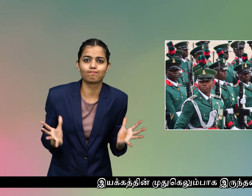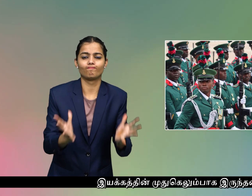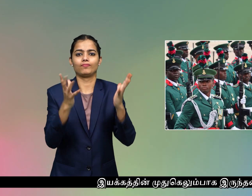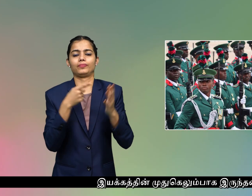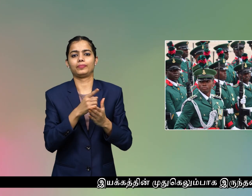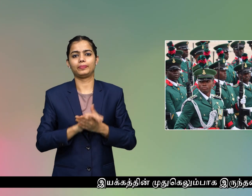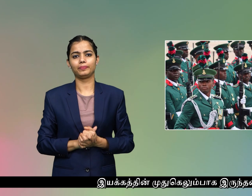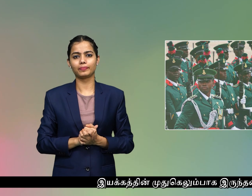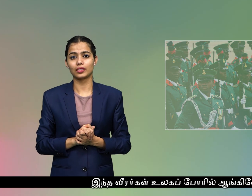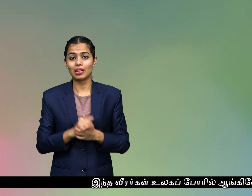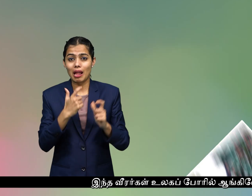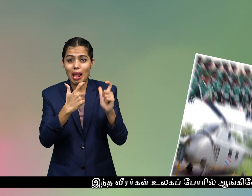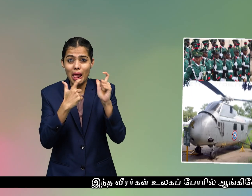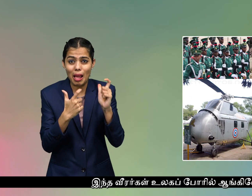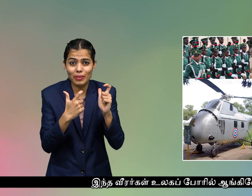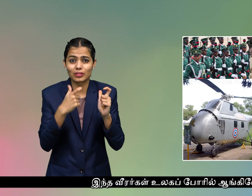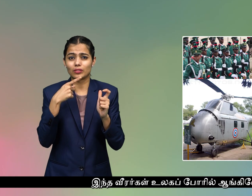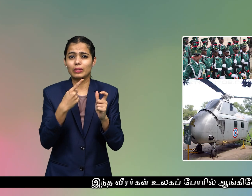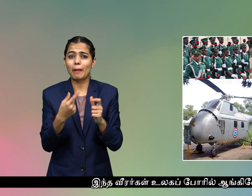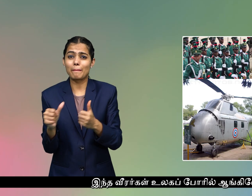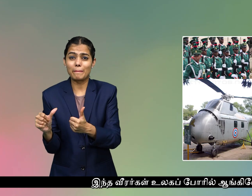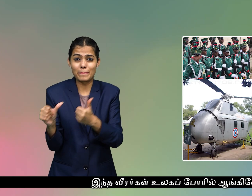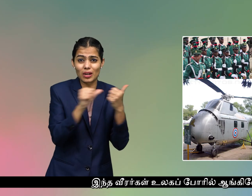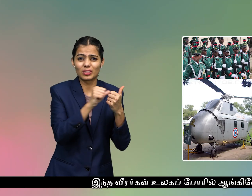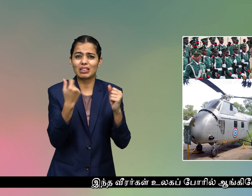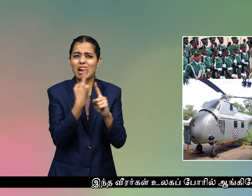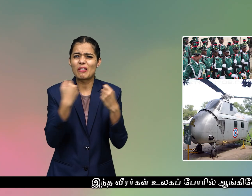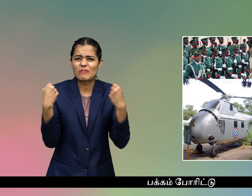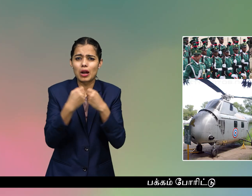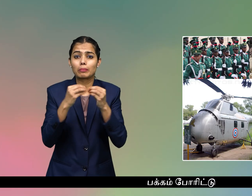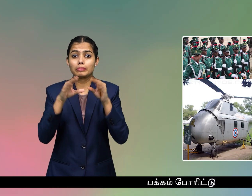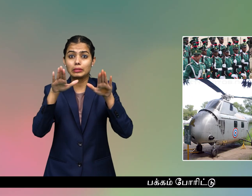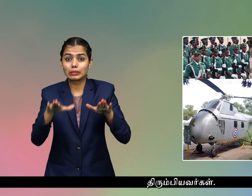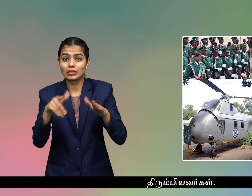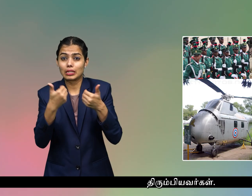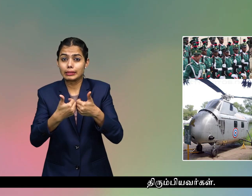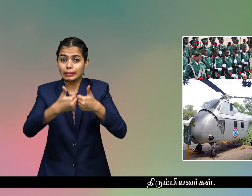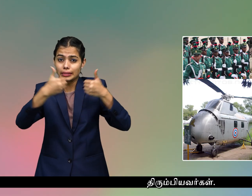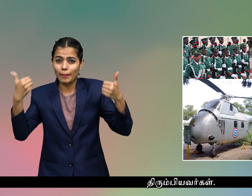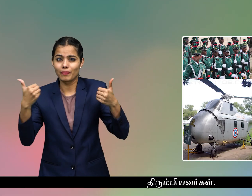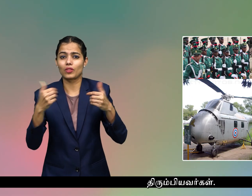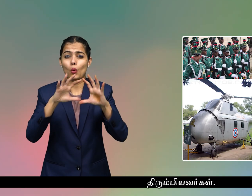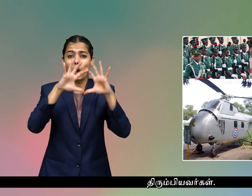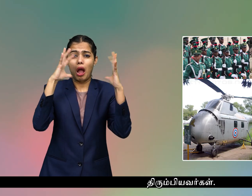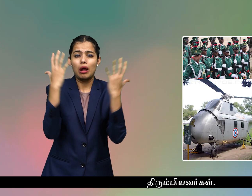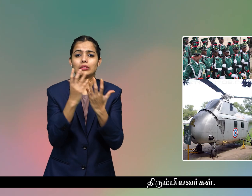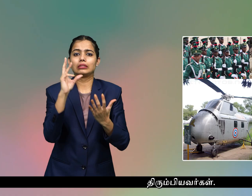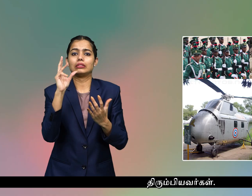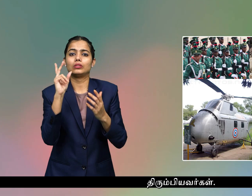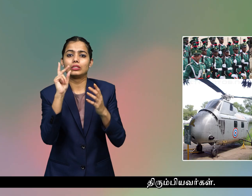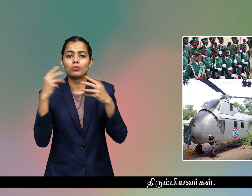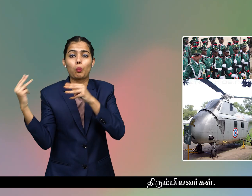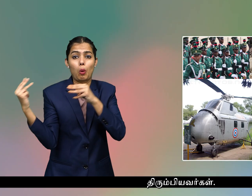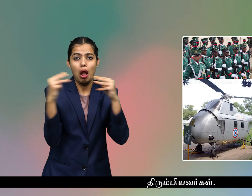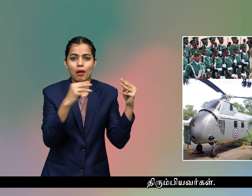இருந்தனர். இந்த வீரர்கள் உலகப் போரில் ஆங்கிலேயர் பக்கம் போரிட்டு திரும்பியவர்கள்.